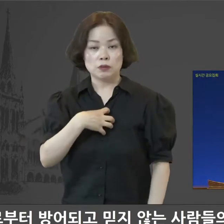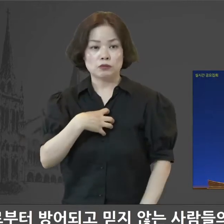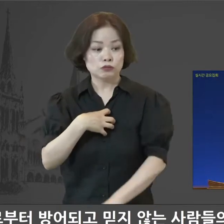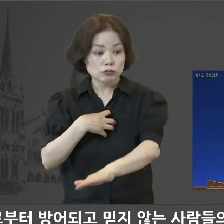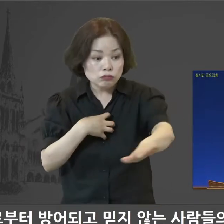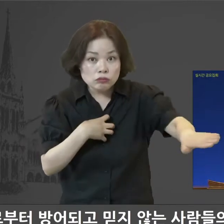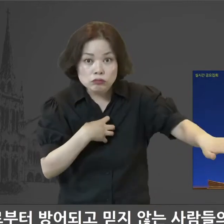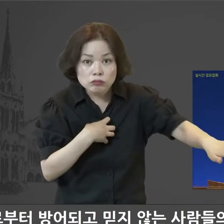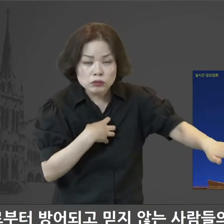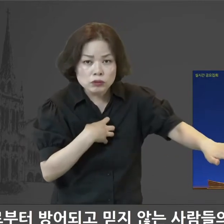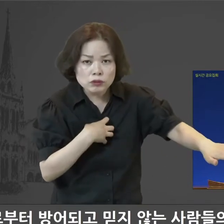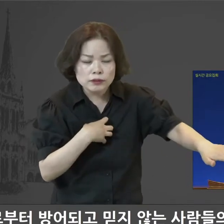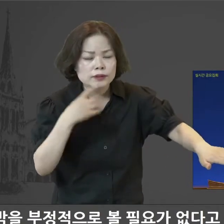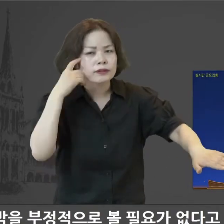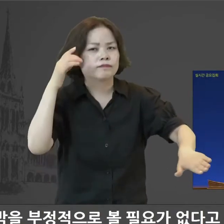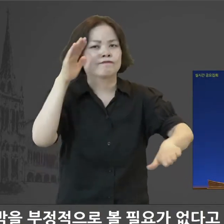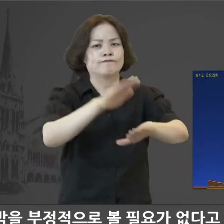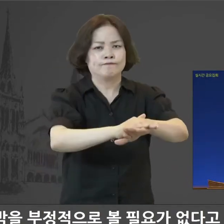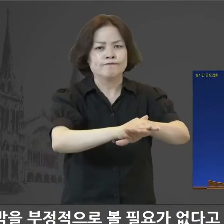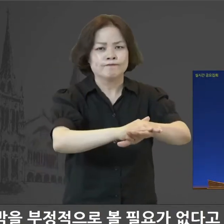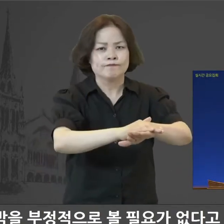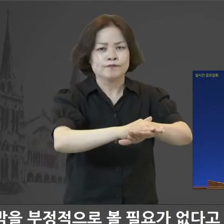우리가 슬기롭게